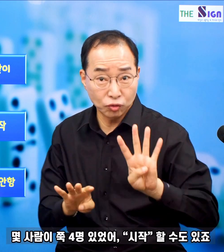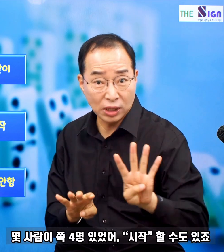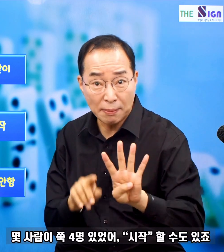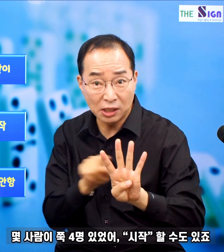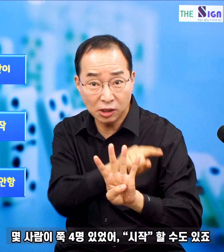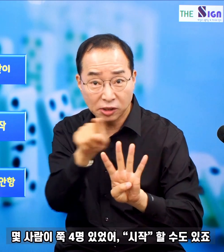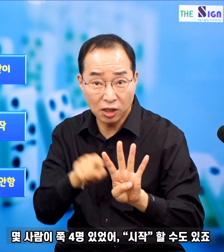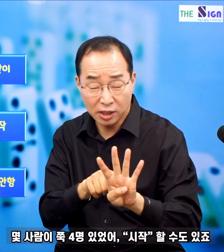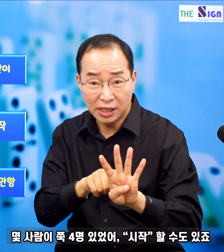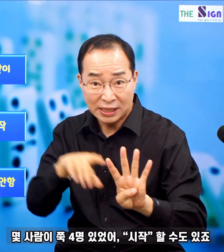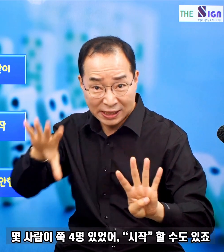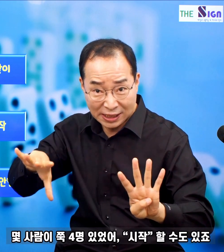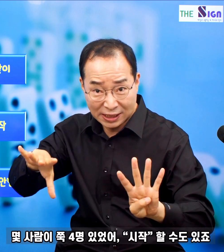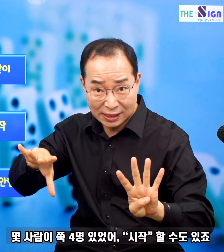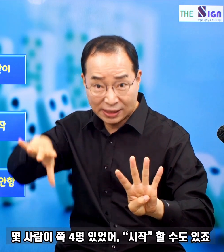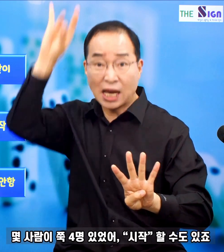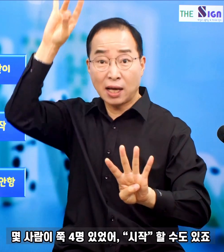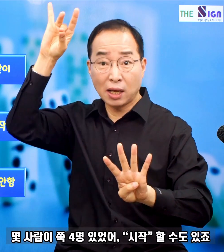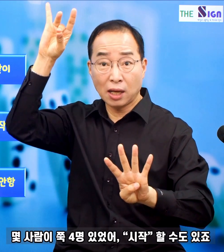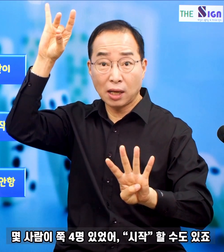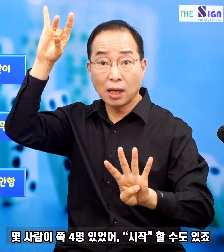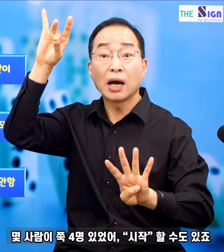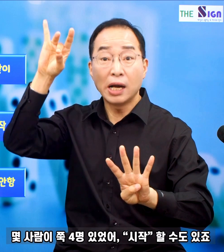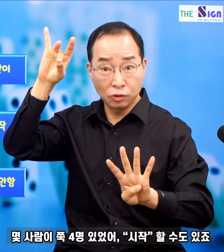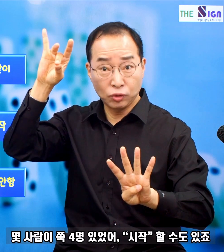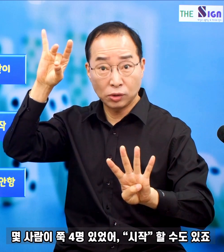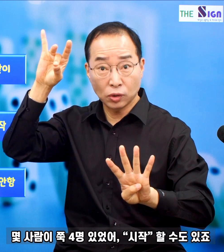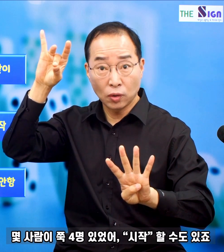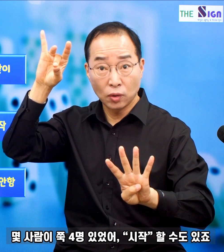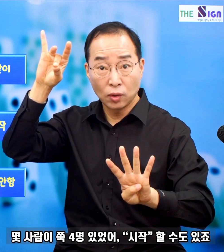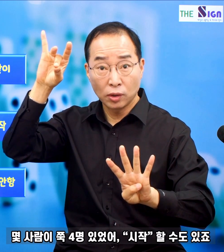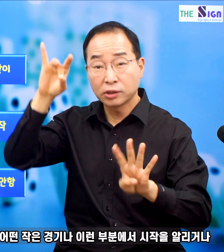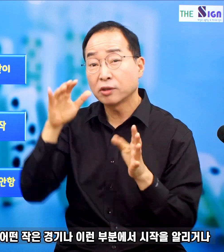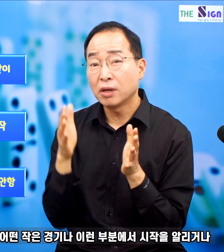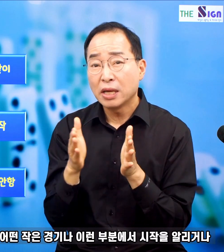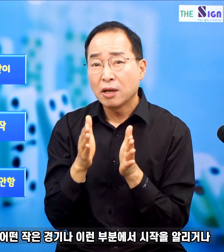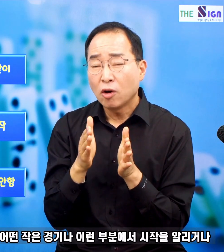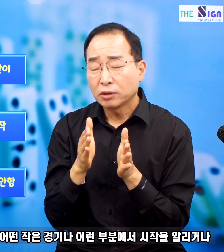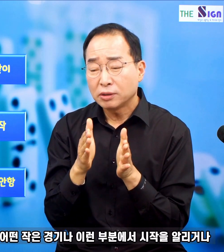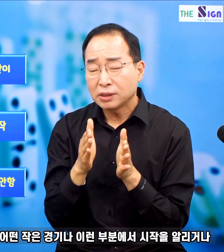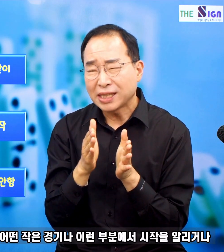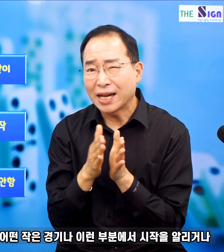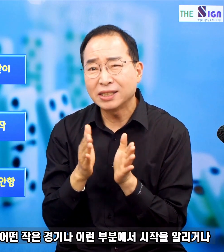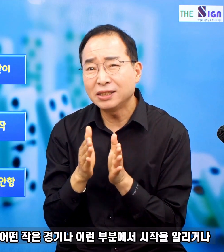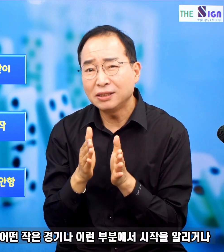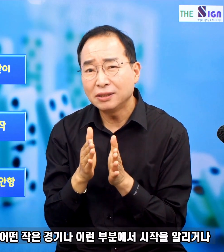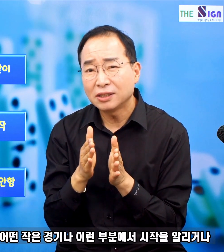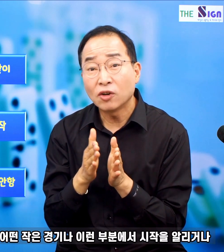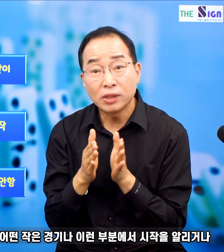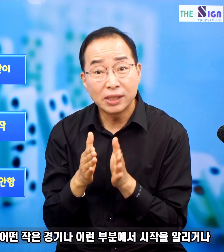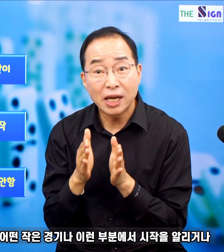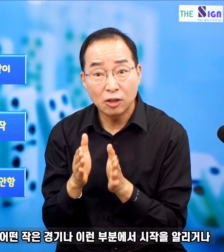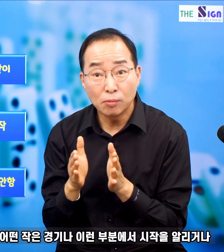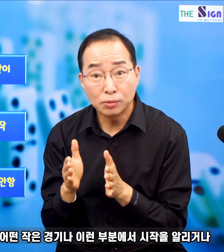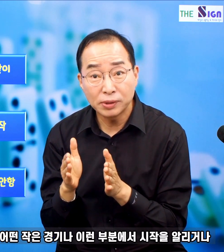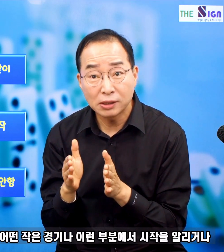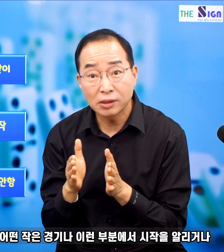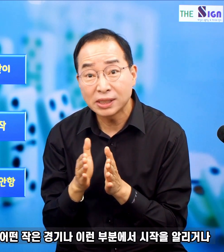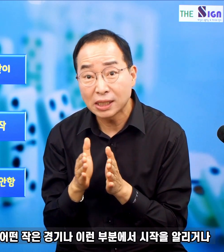4명이 섰어. 시작 할 수도 있죠. 그래서 어떤 작은 경기나 이런 부분에서 시작을